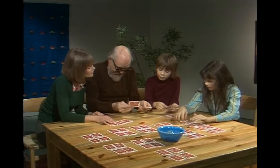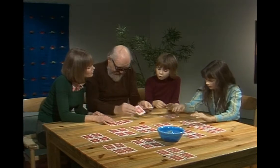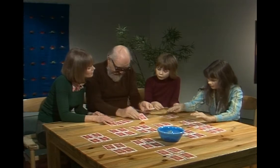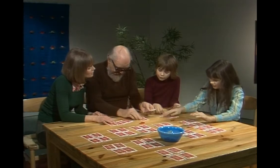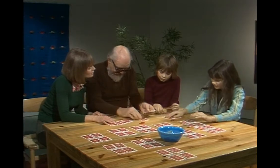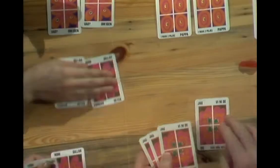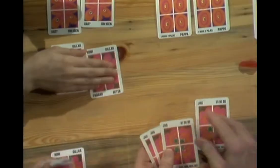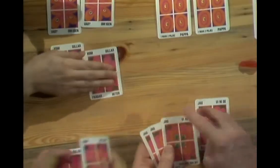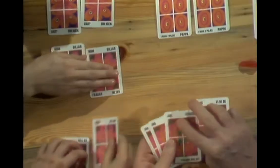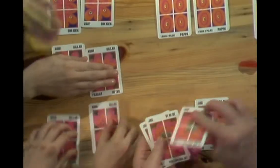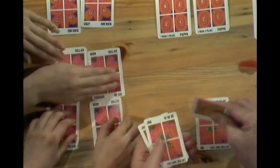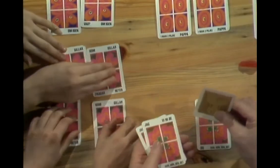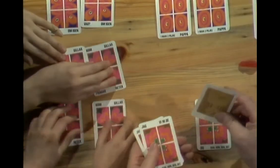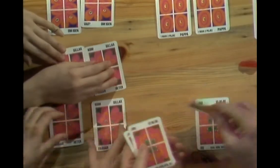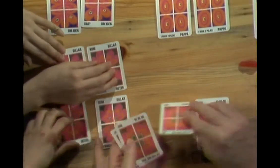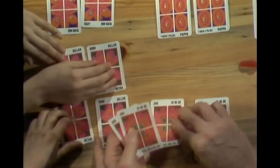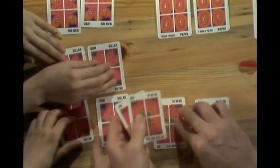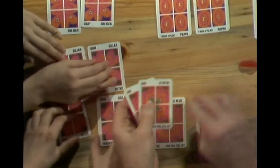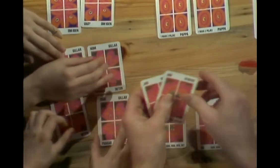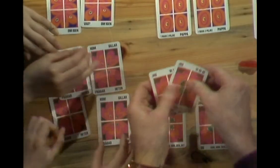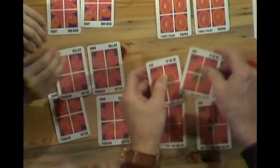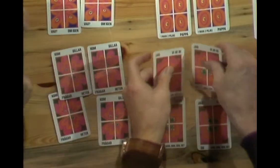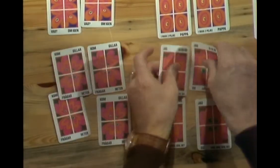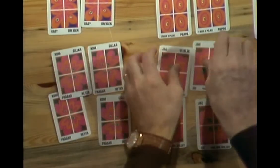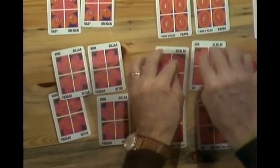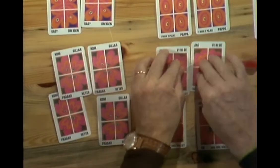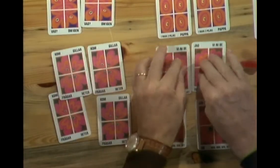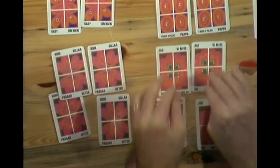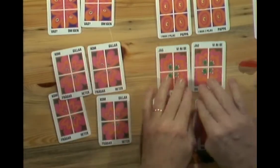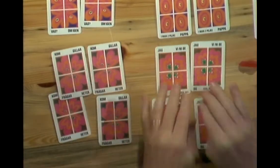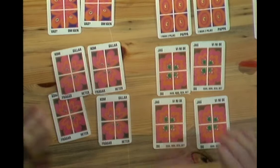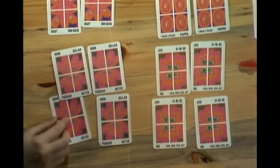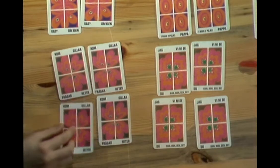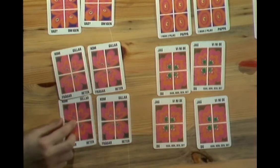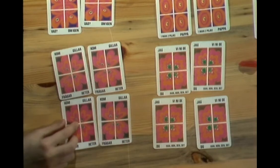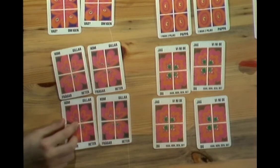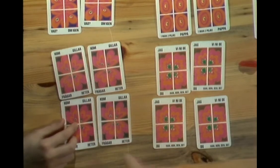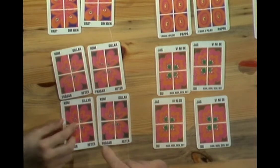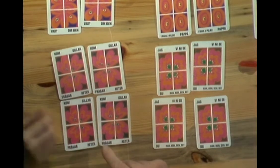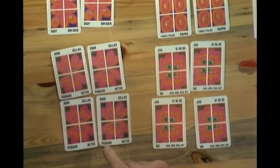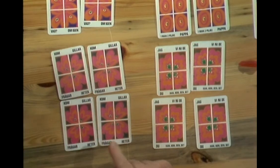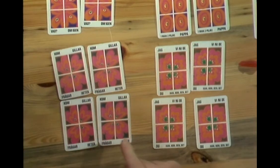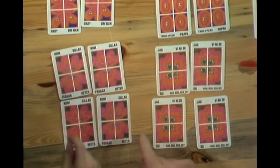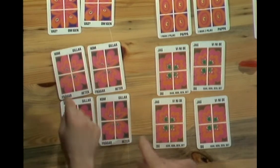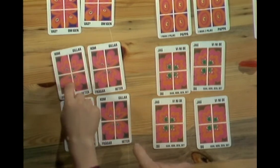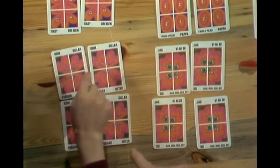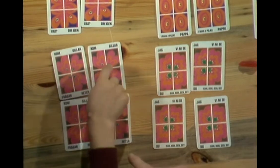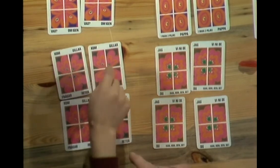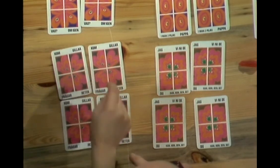bredvid varandra så här. Jaha, jaha. Så här då. Hur ska man veta vilka som tillhör samma familj då? Jo, det är samma mönster